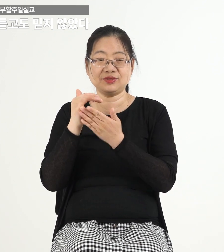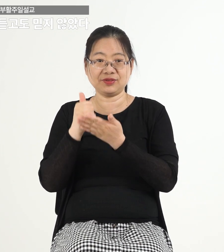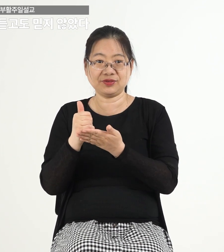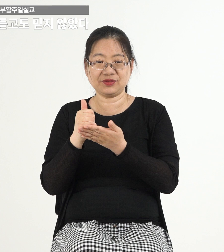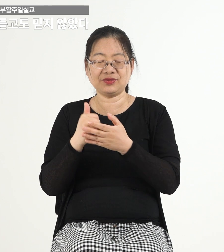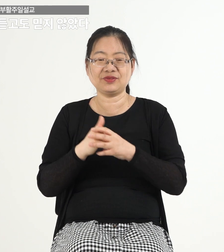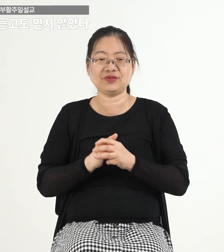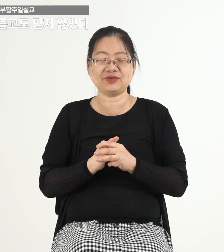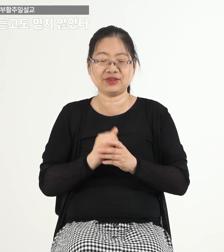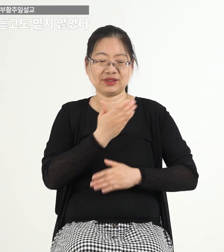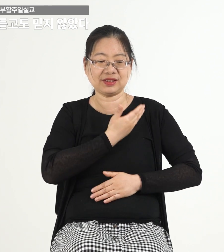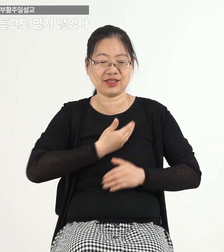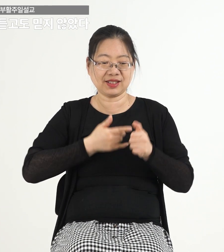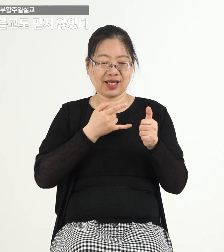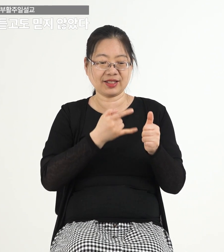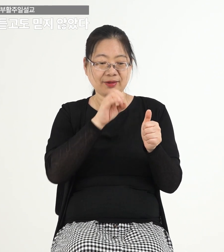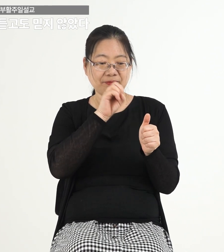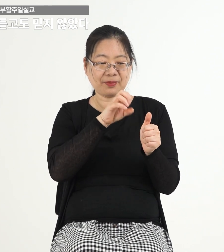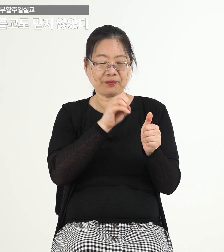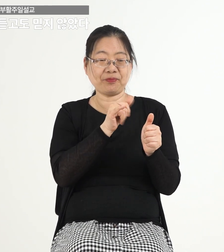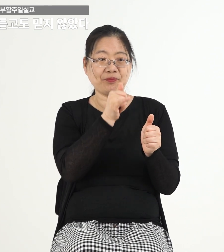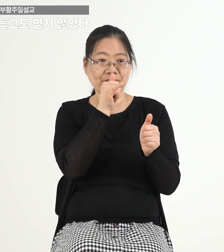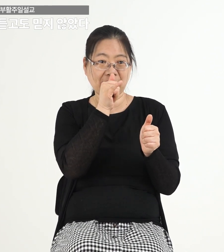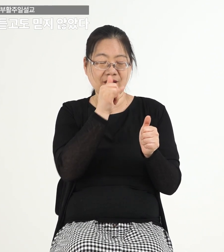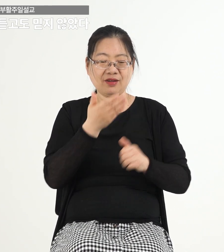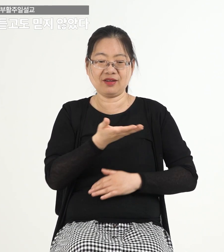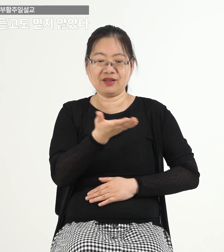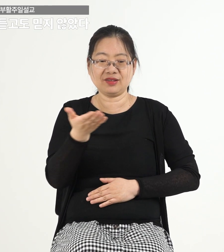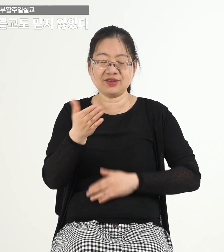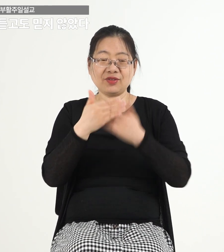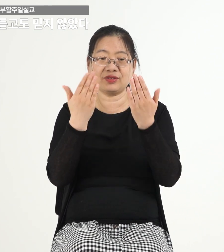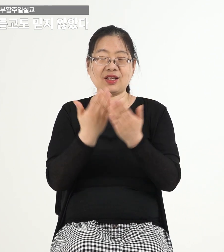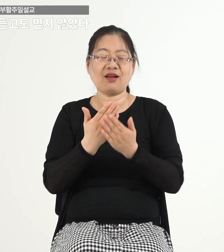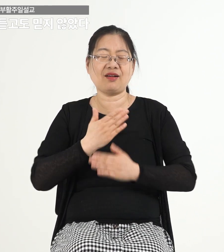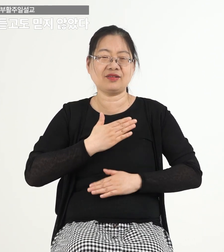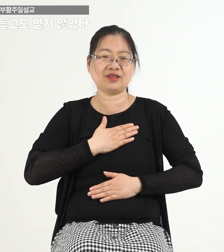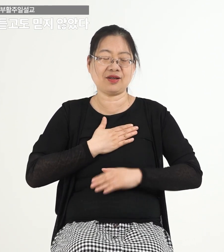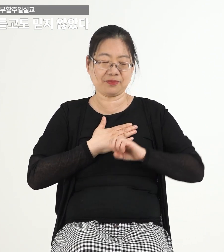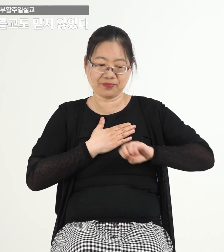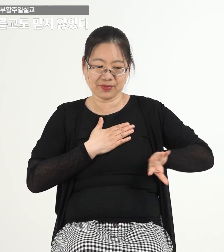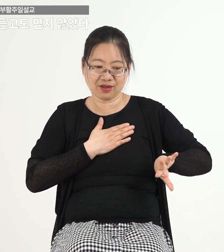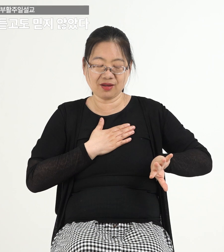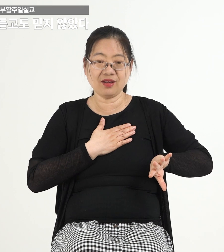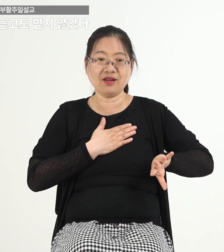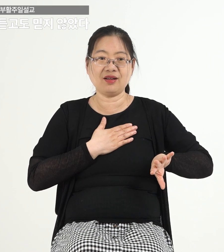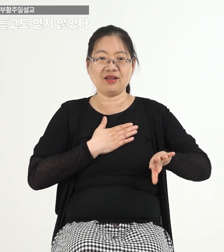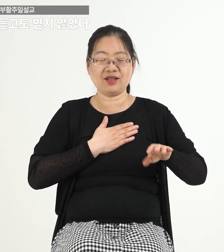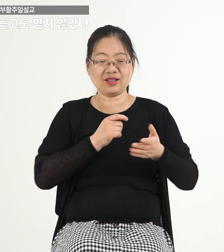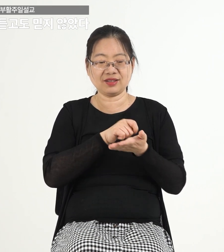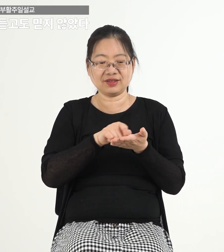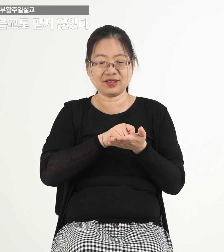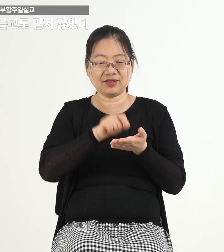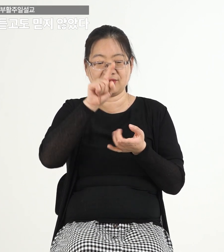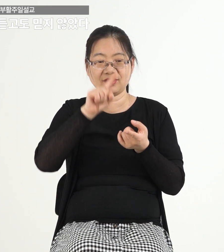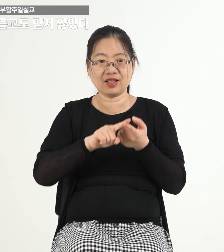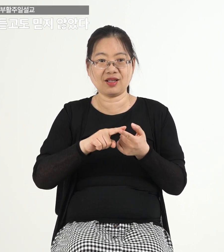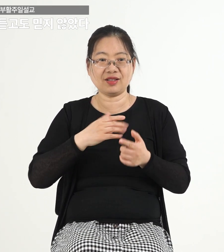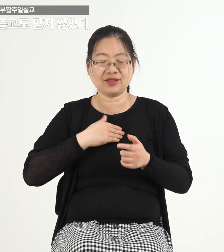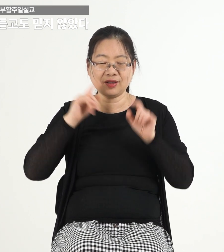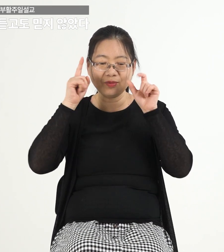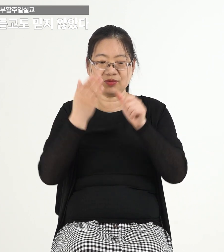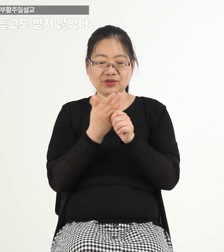예수께서 제자들에게 이르시되 너희가 다 나를 버리리라 이는 기록된 바 내가